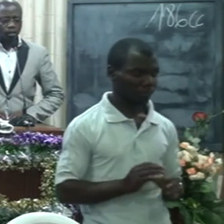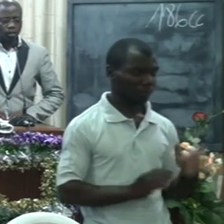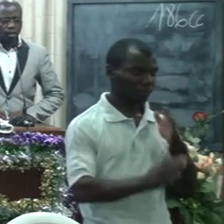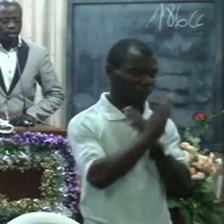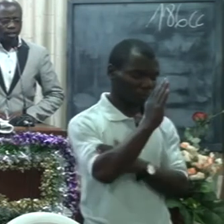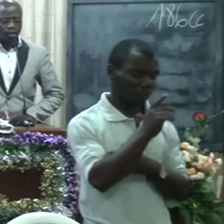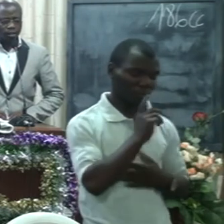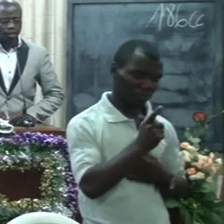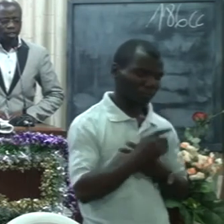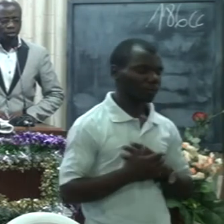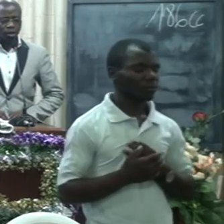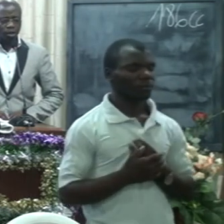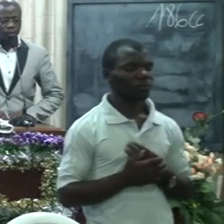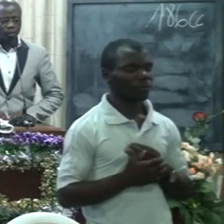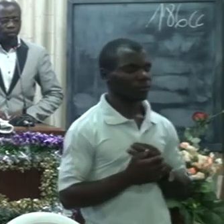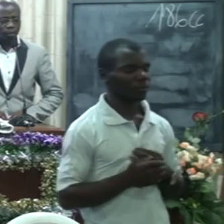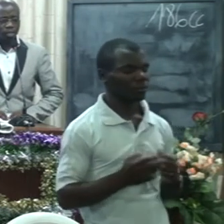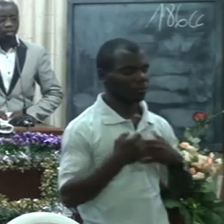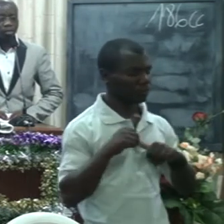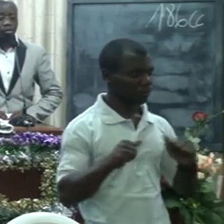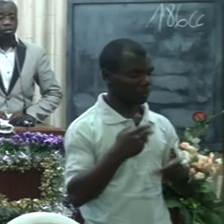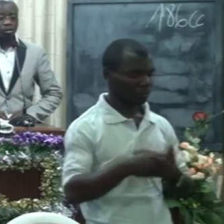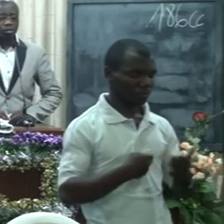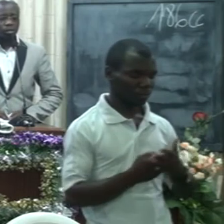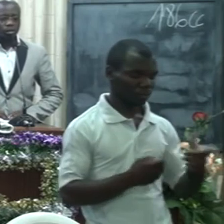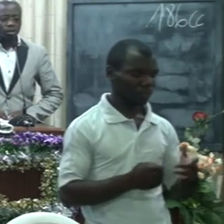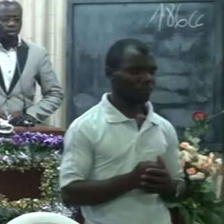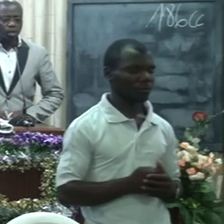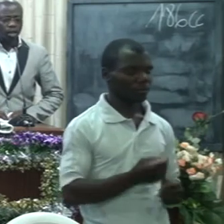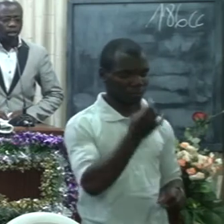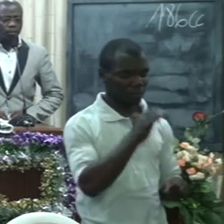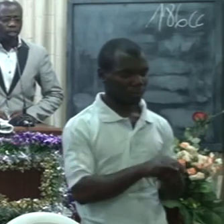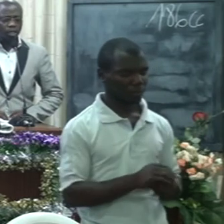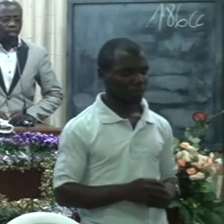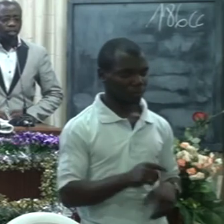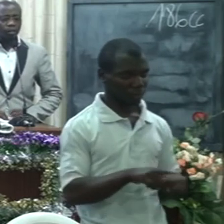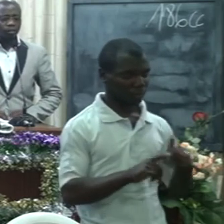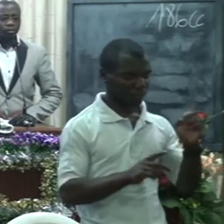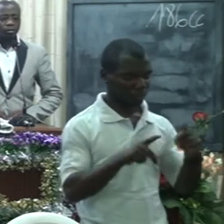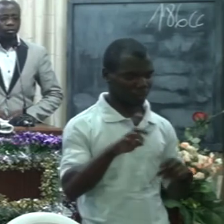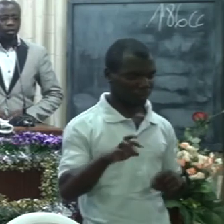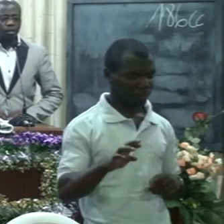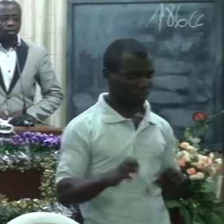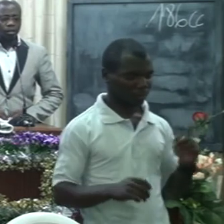Samaria ulitimiza hiyo ahadi. Samaria, tu as accompli cette promesse. Uko Bereni, la Bere.